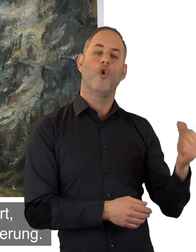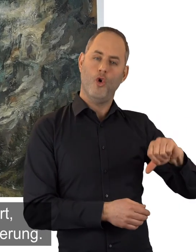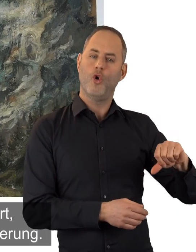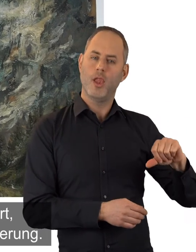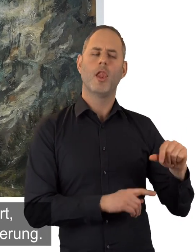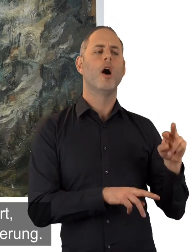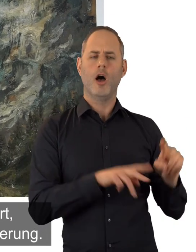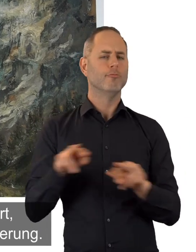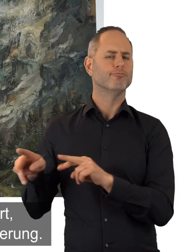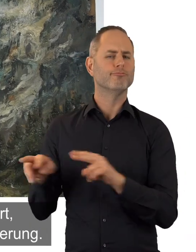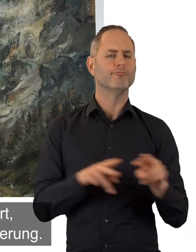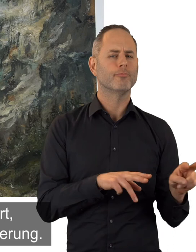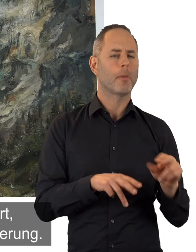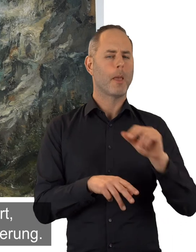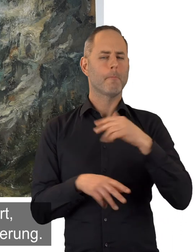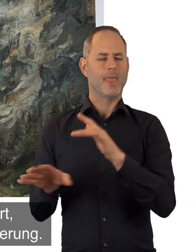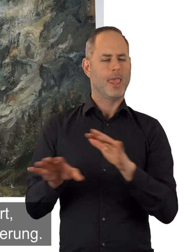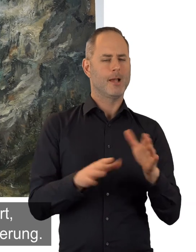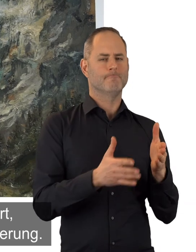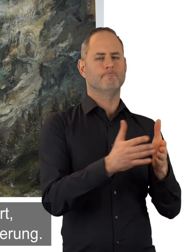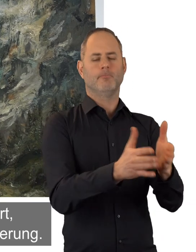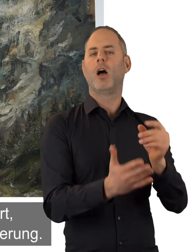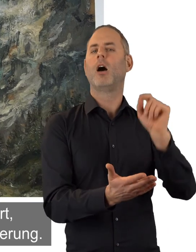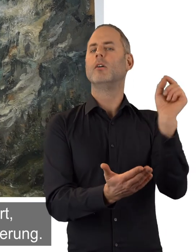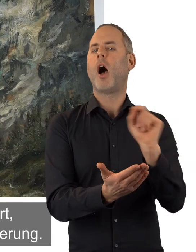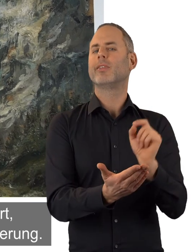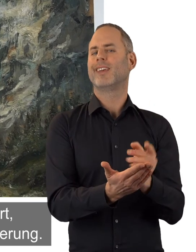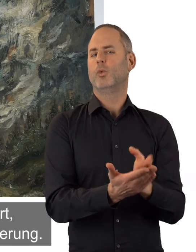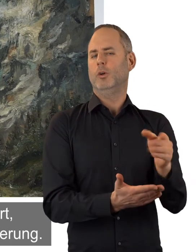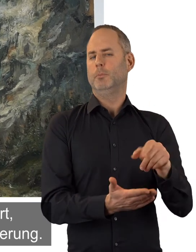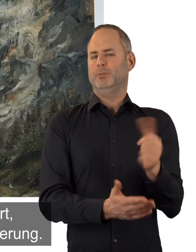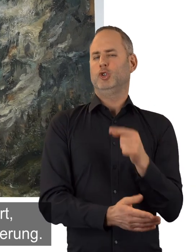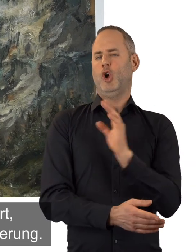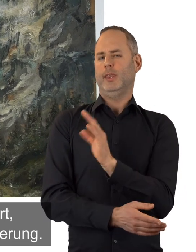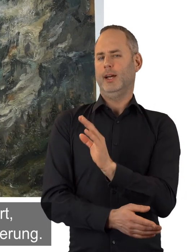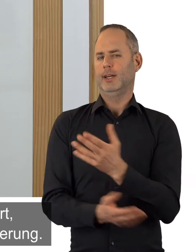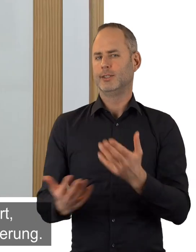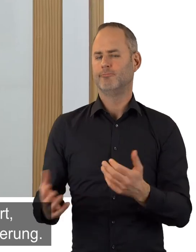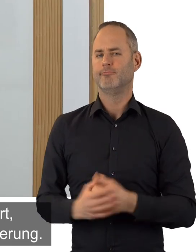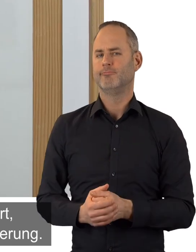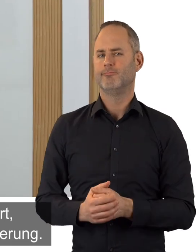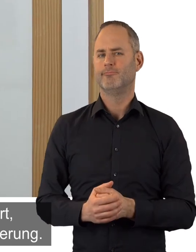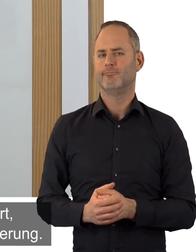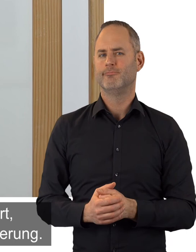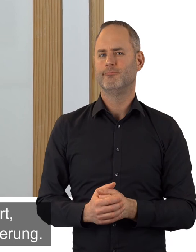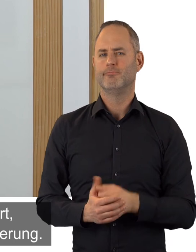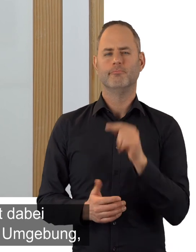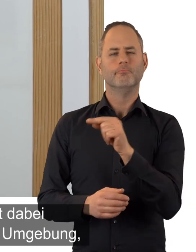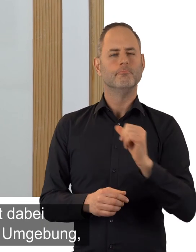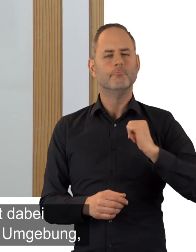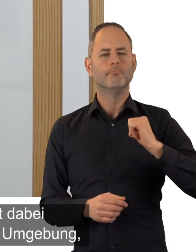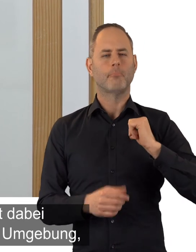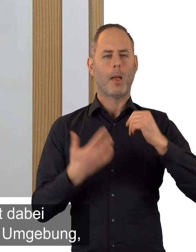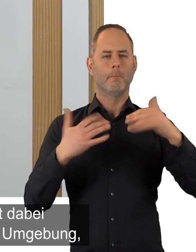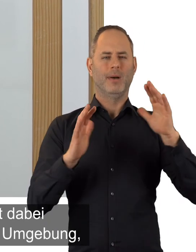stetig fort, besonders aber eben der Radierung. Sein